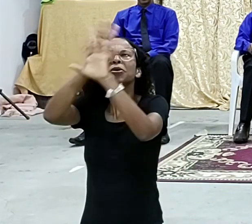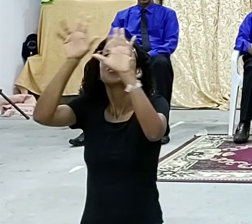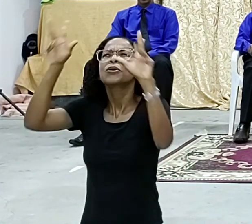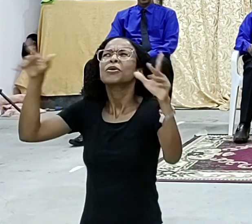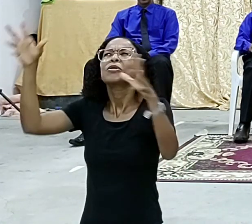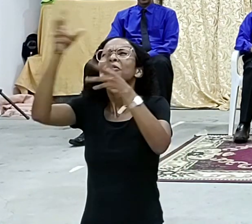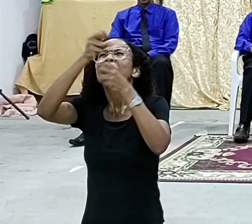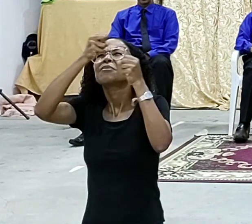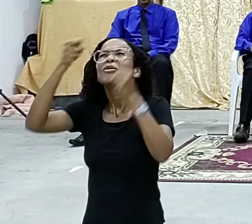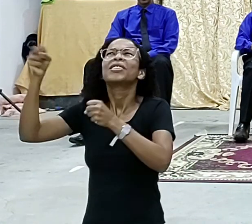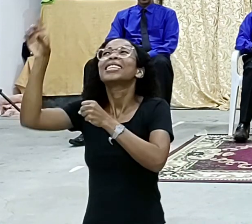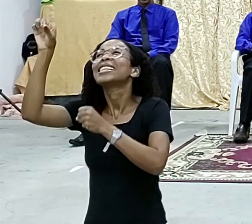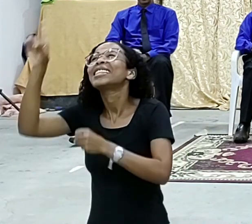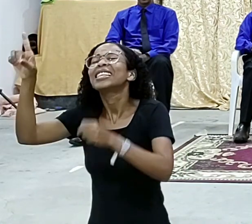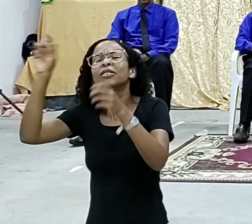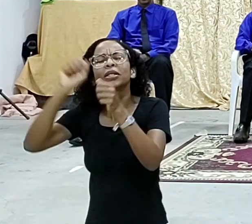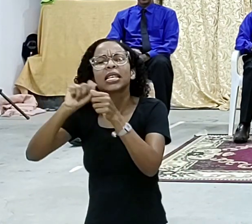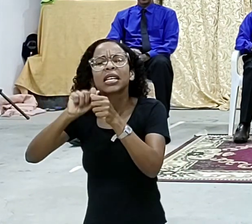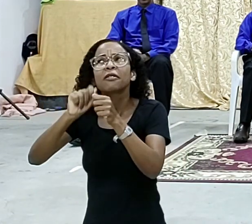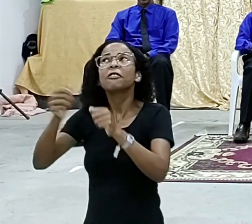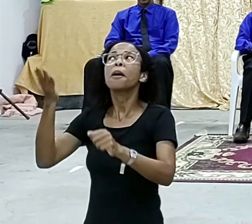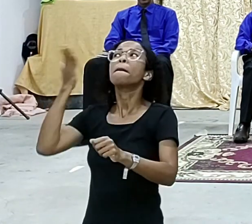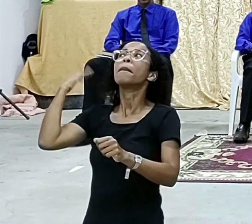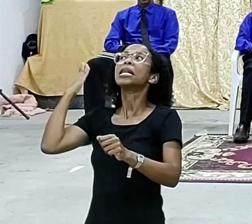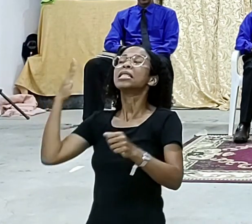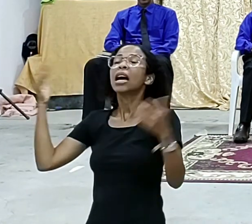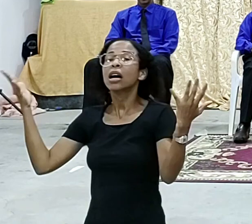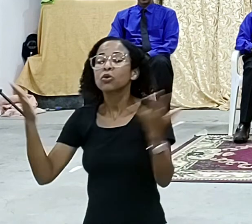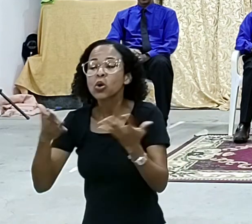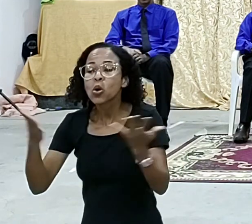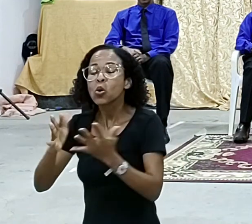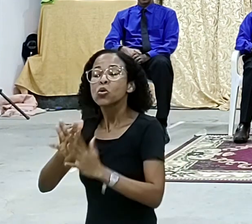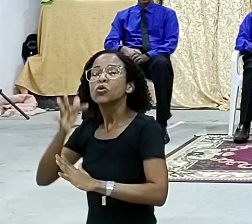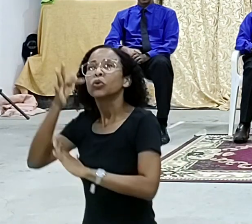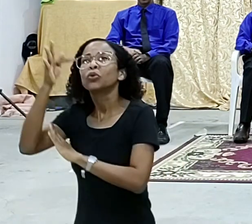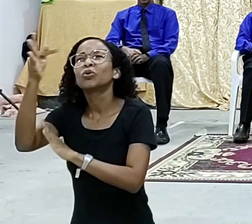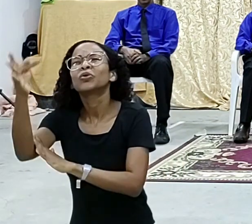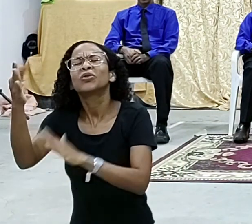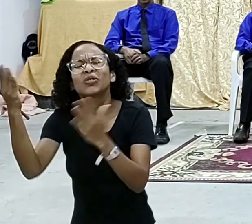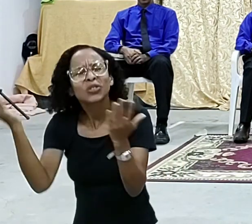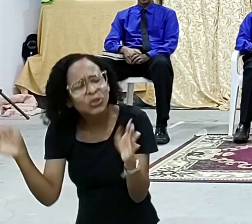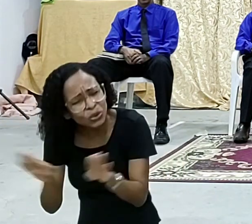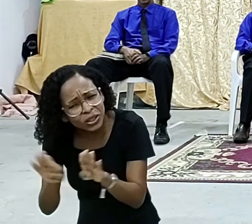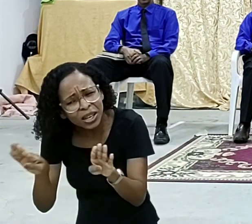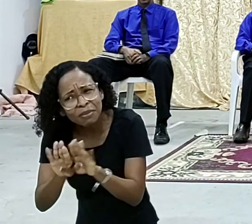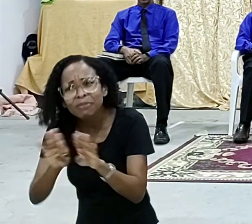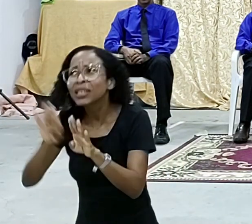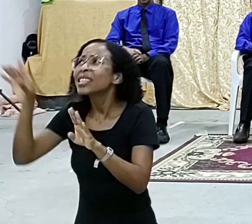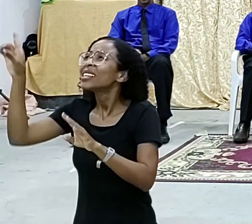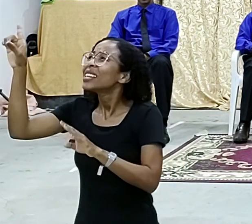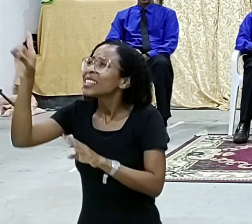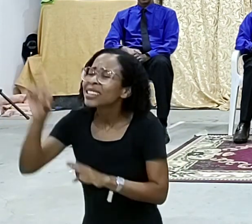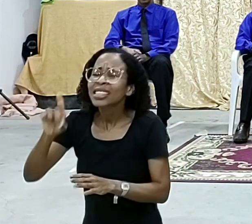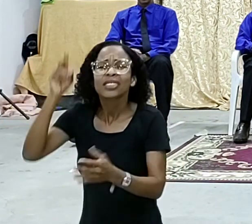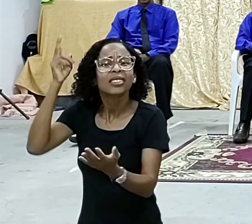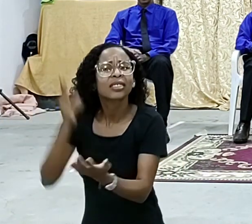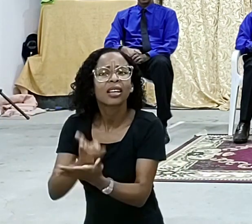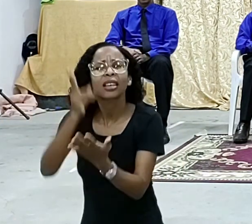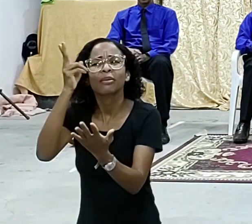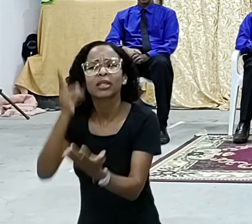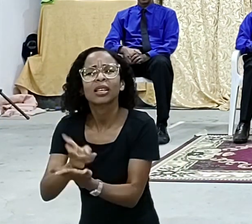faz hoje, está para fazer no futuro. Ele não se cansa de fazer pela minha e pela tua